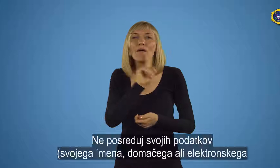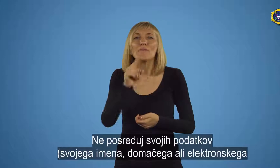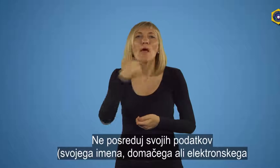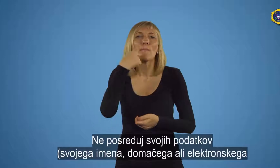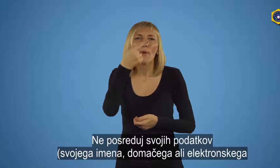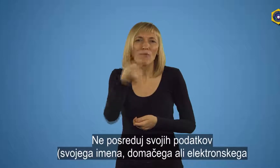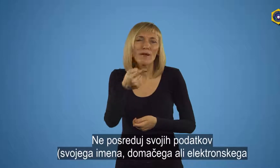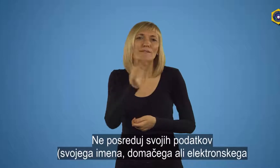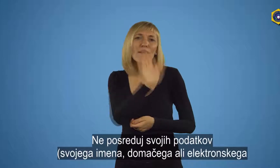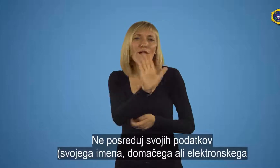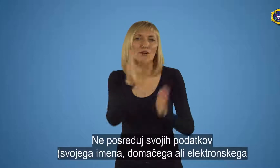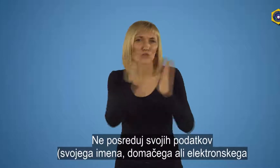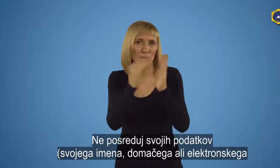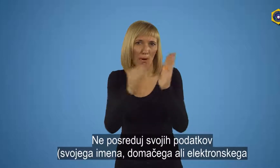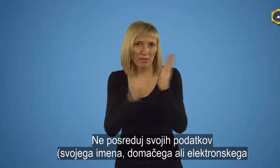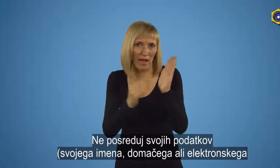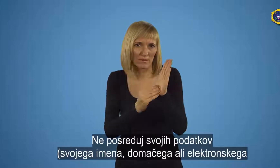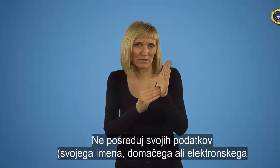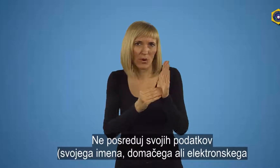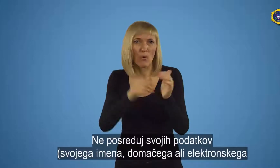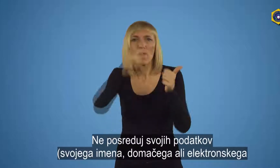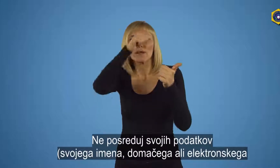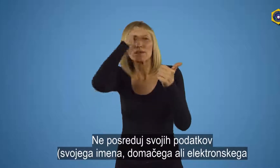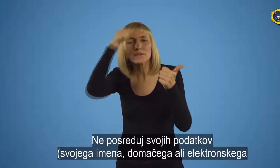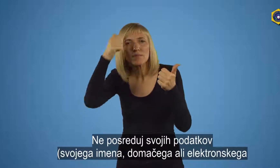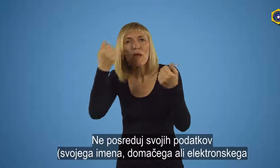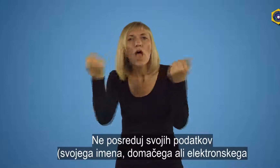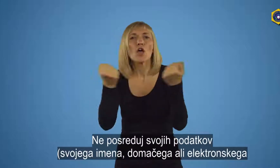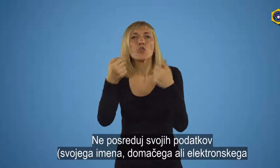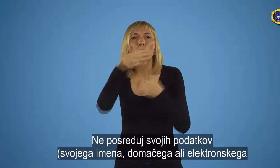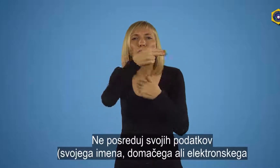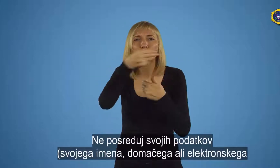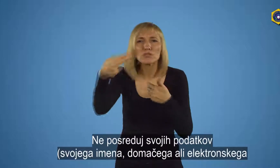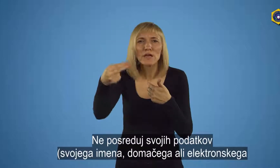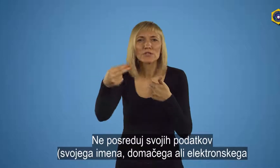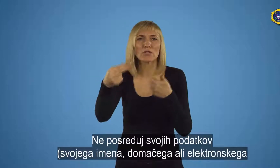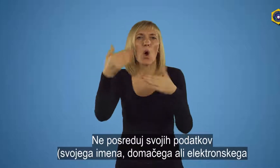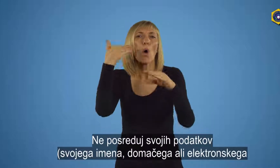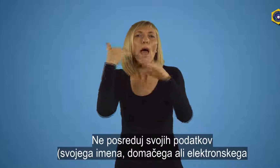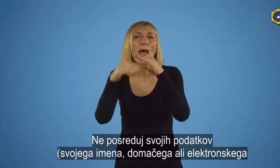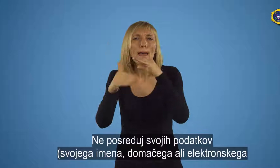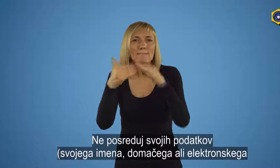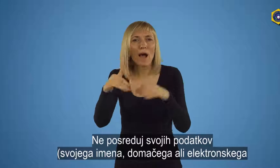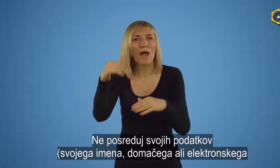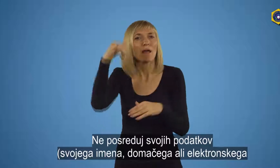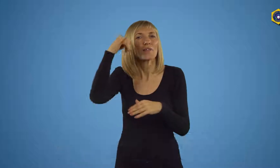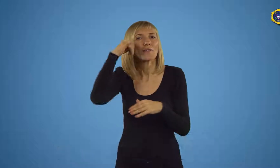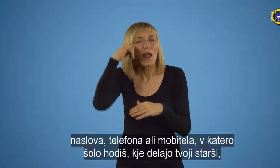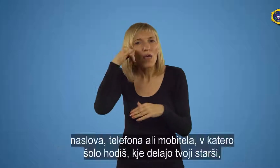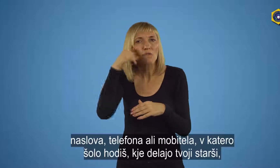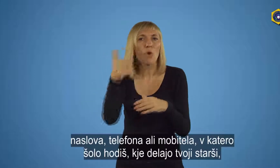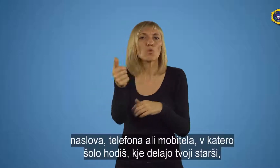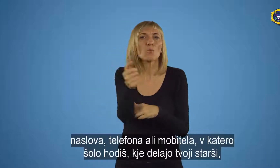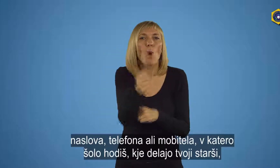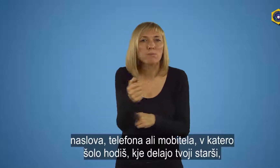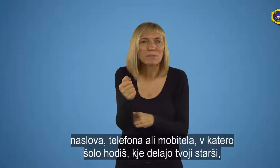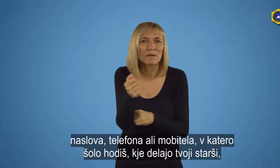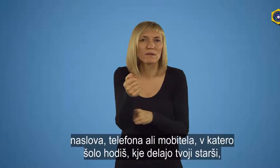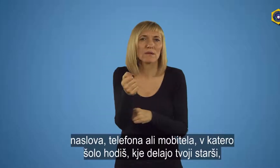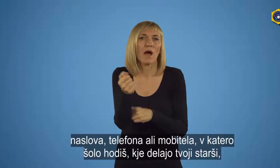Ne posreduj svojih podatkov, svojega imena, domačega ali elektronskega naslova, telefona ali